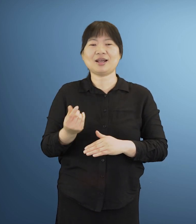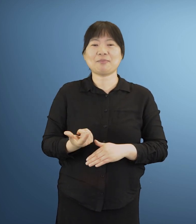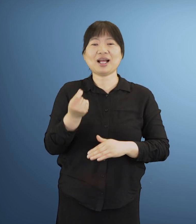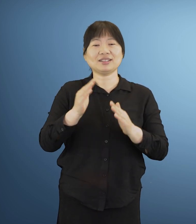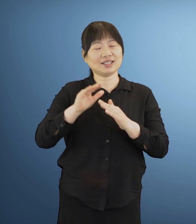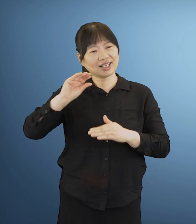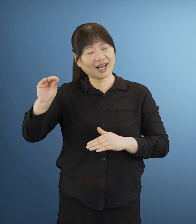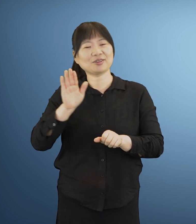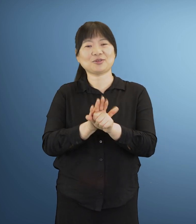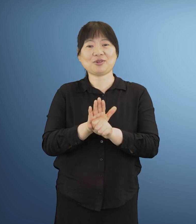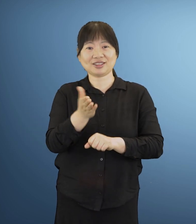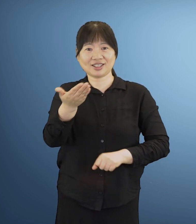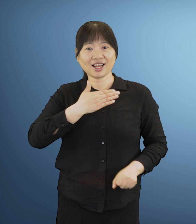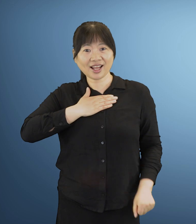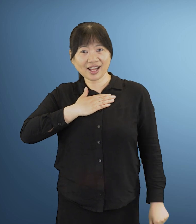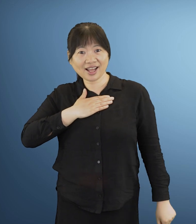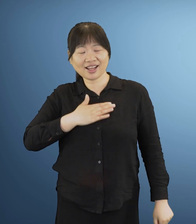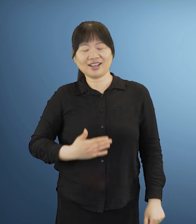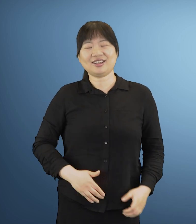이게 누구 운동화입니까?